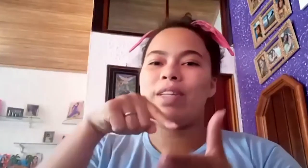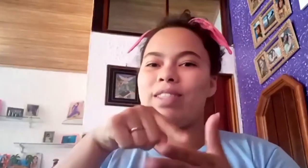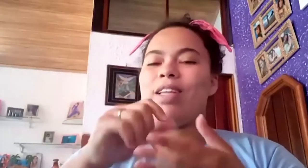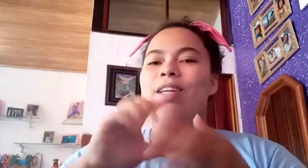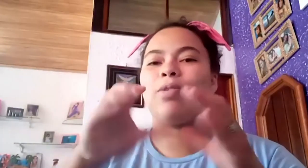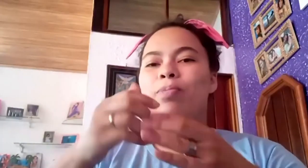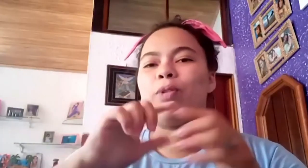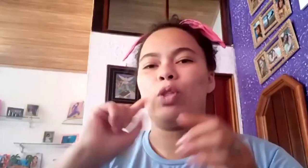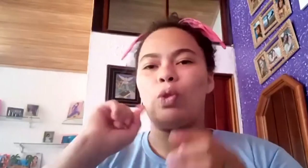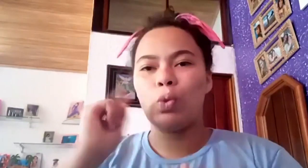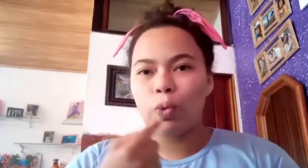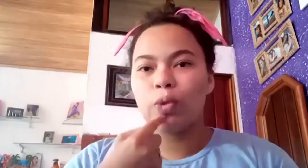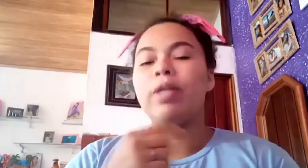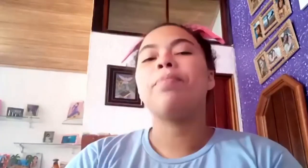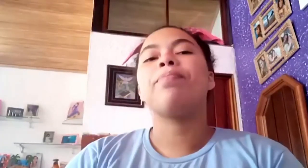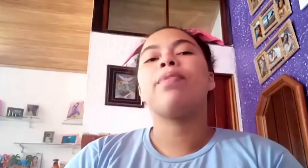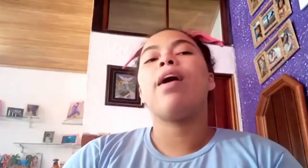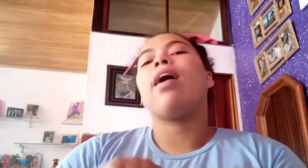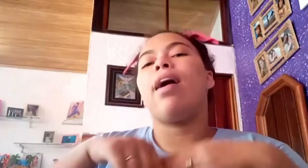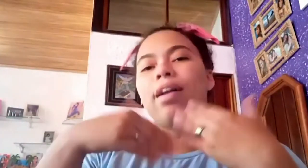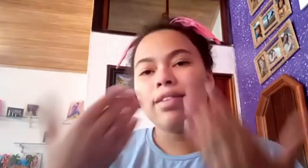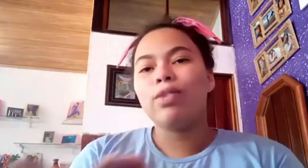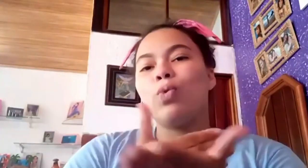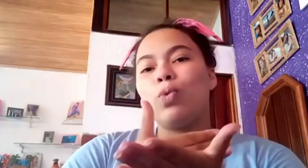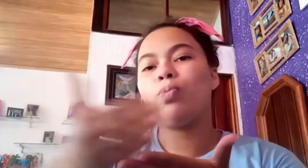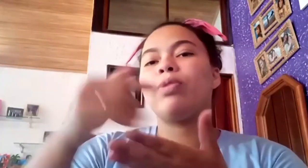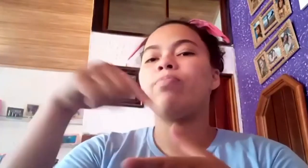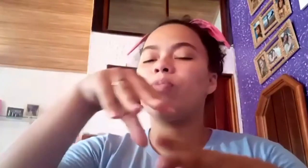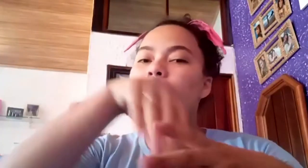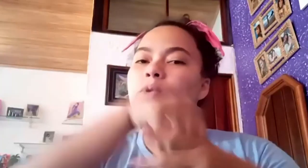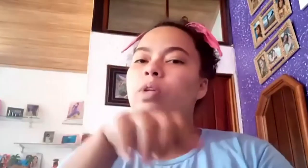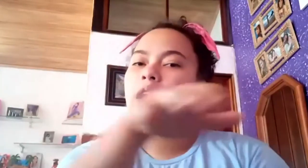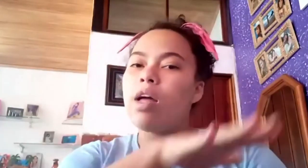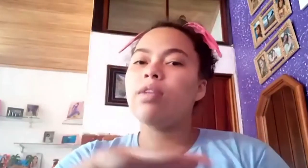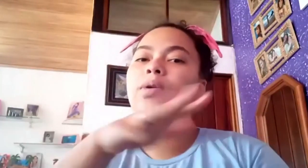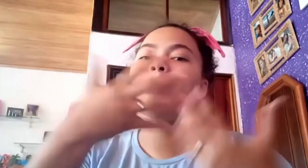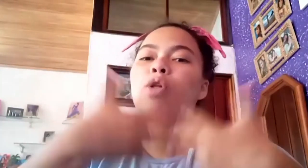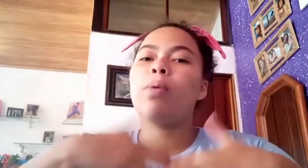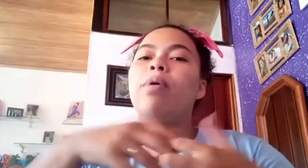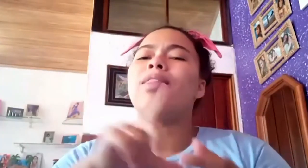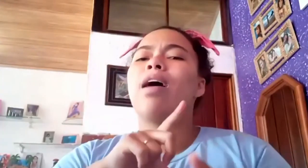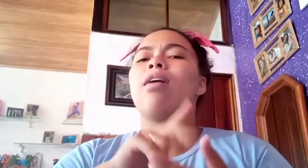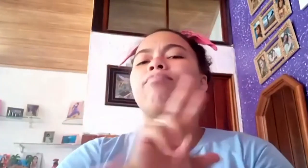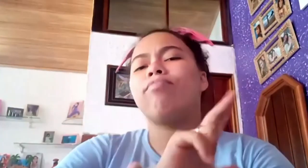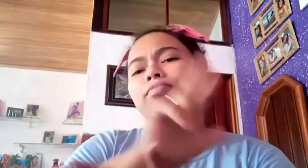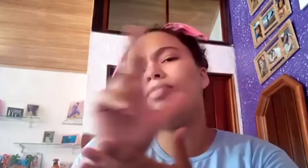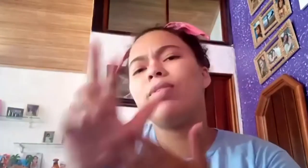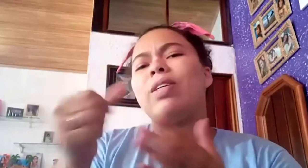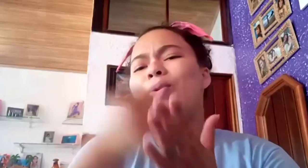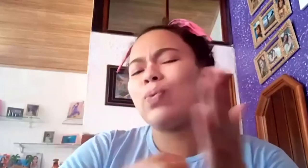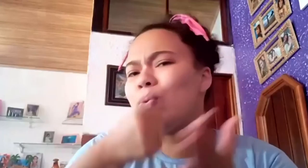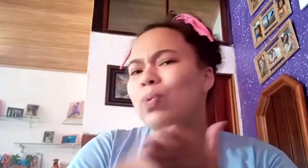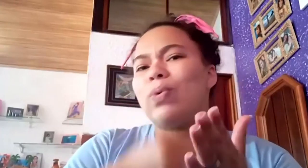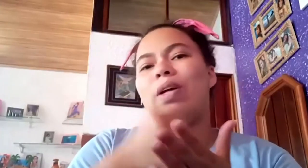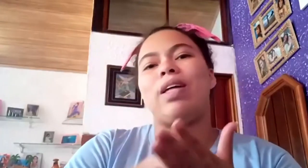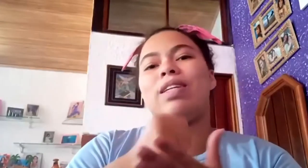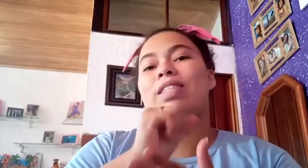de luta para a comunidade surda. E lá no município de Petrópolis,